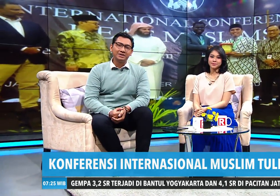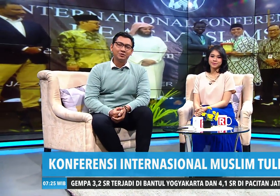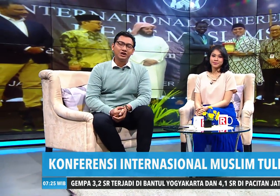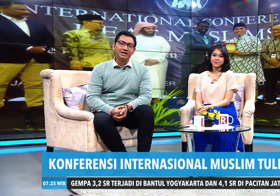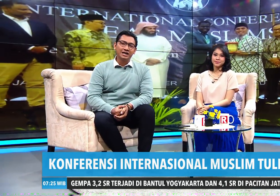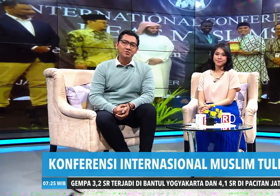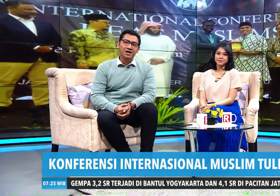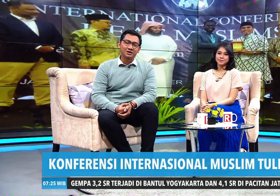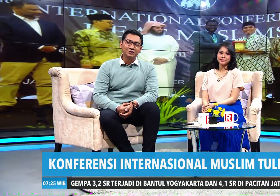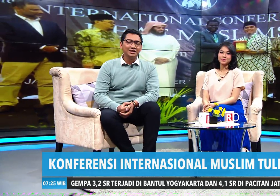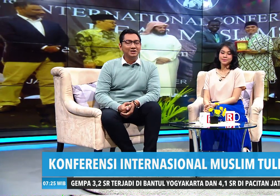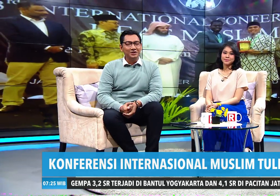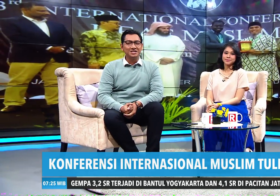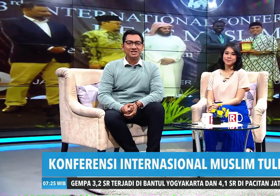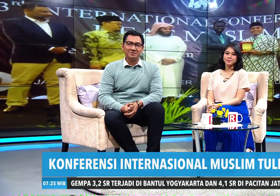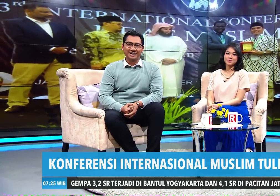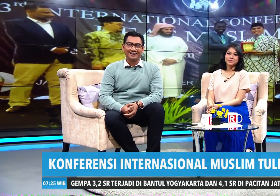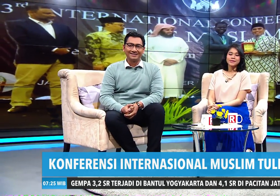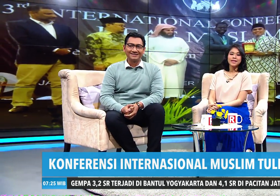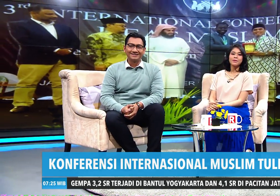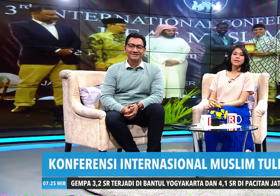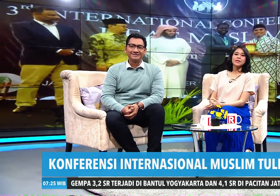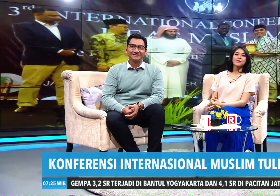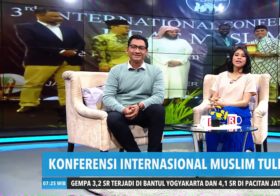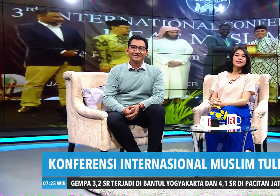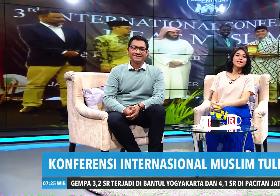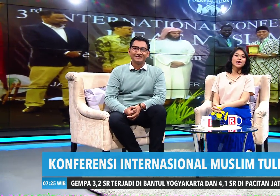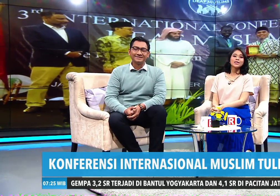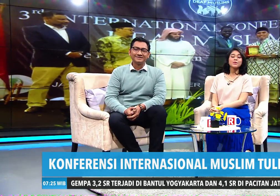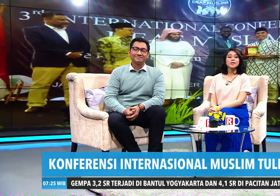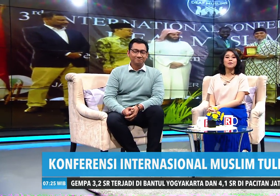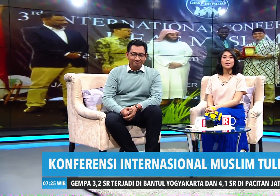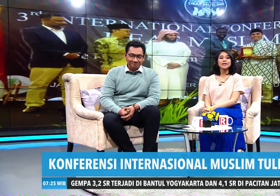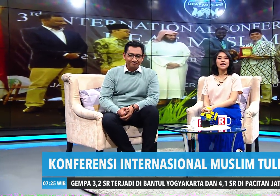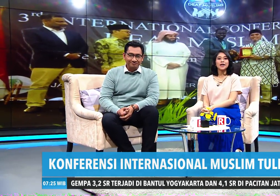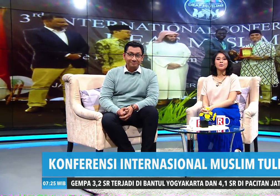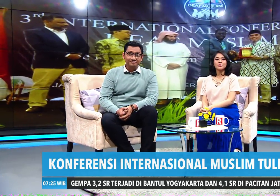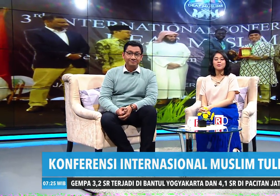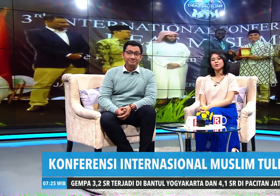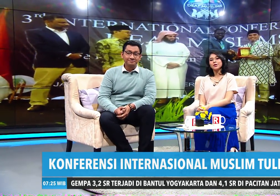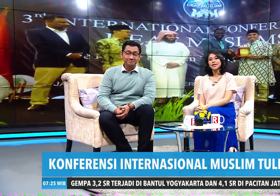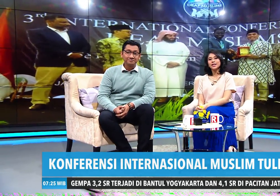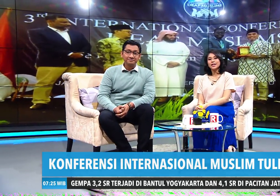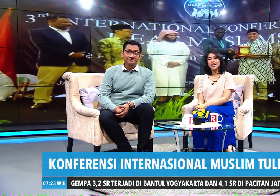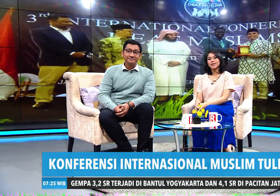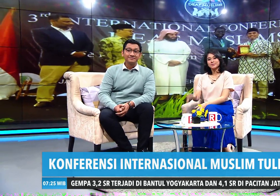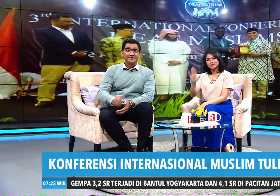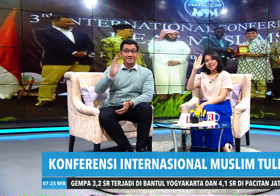pukul 6 waktu Indonesia Barat. Iya, pemirsa, terima kasih atas kebersamaan Anda. Kami pamit undur diri dan